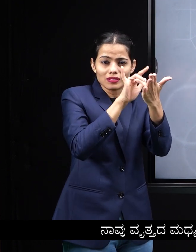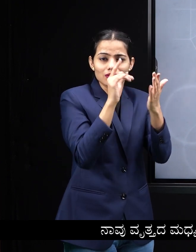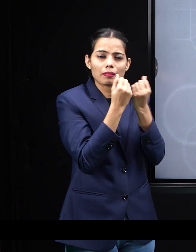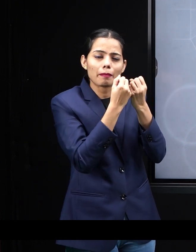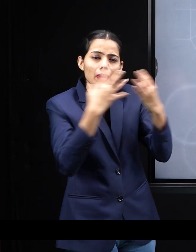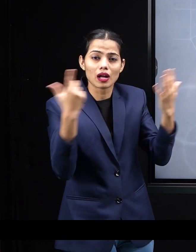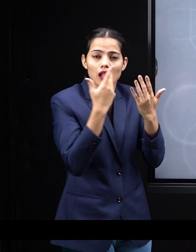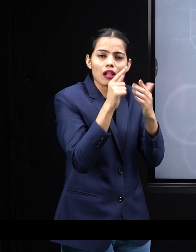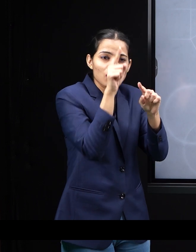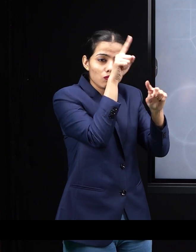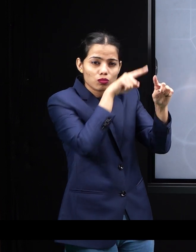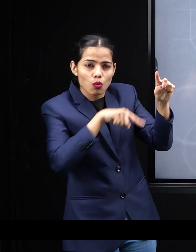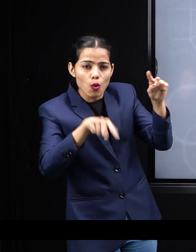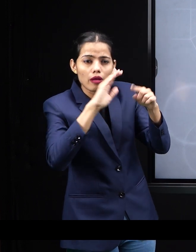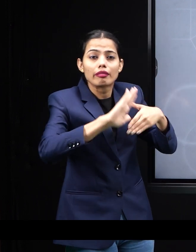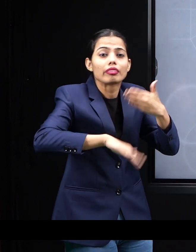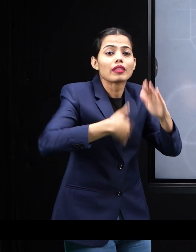ಅದು ಸ್ವರಮೇಳವನ್ನು ವಿಭಜಿಸುತ್ತದೆ.